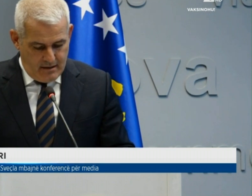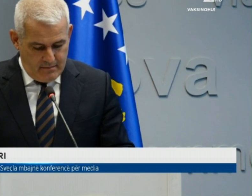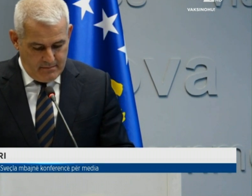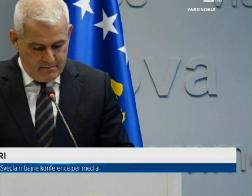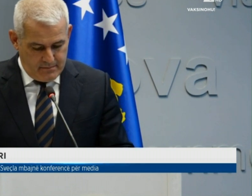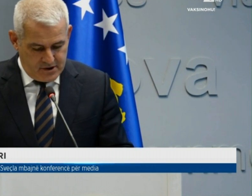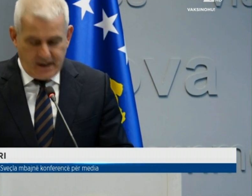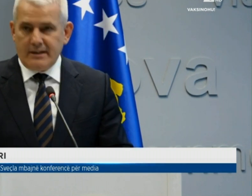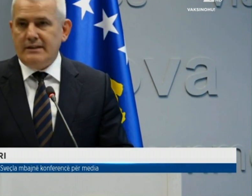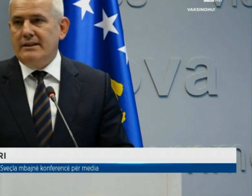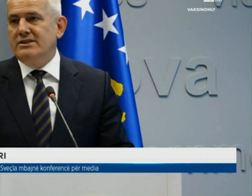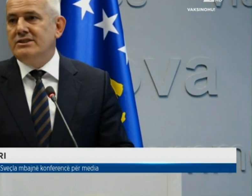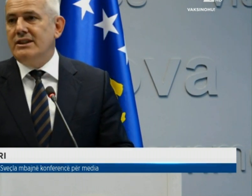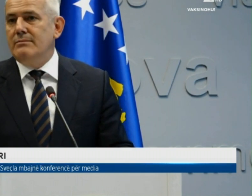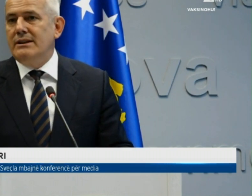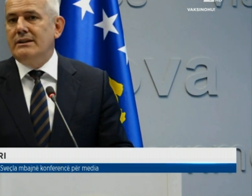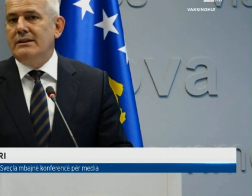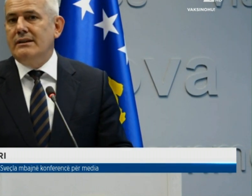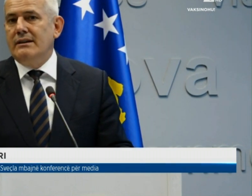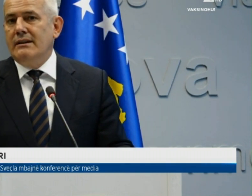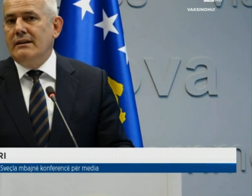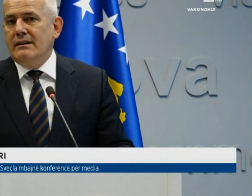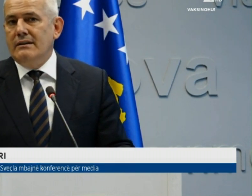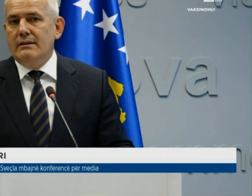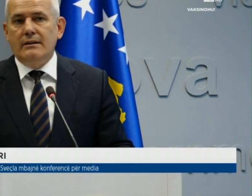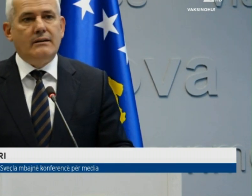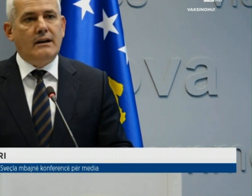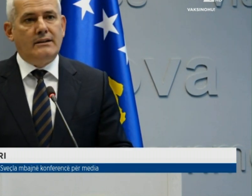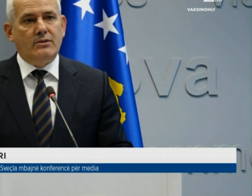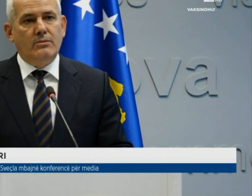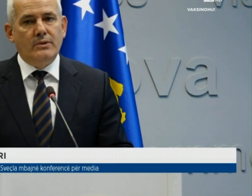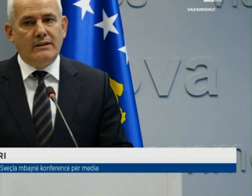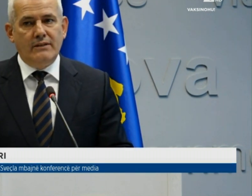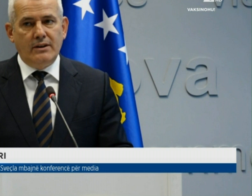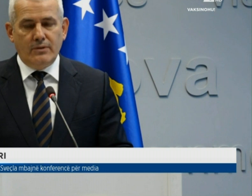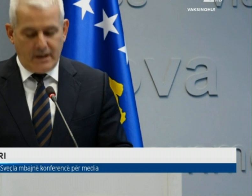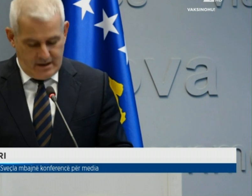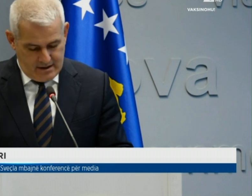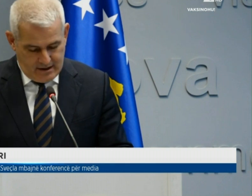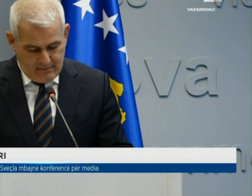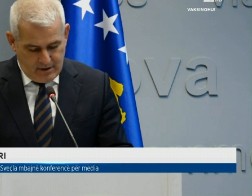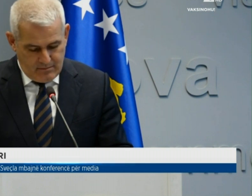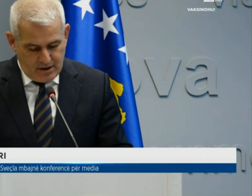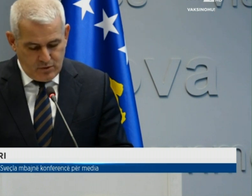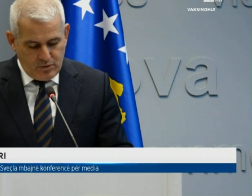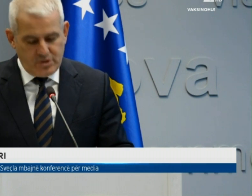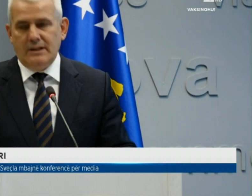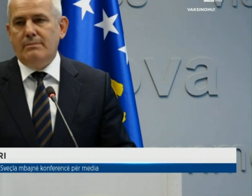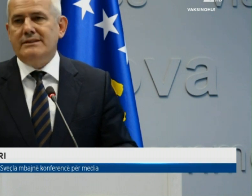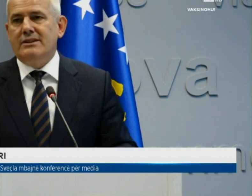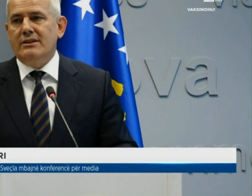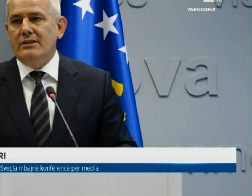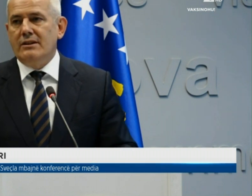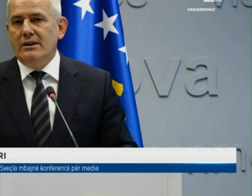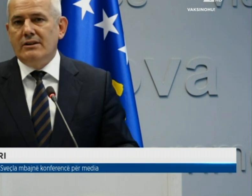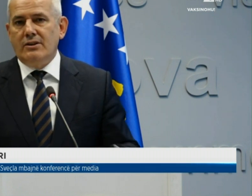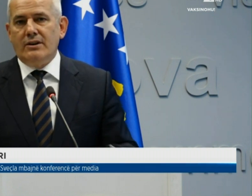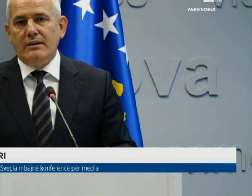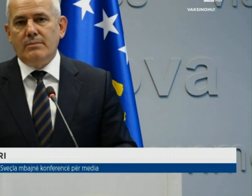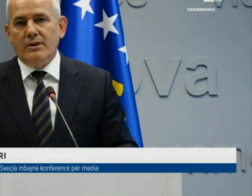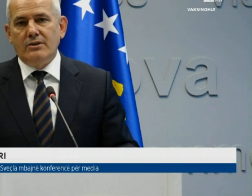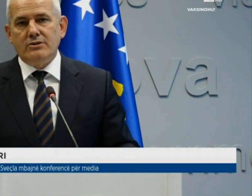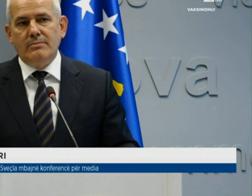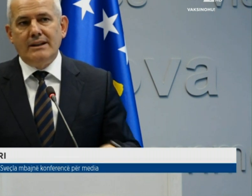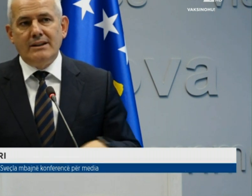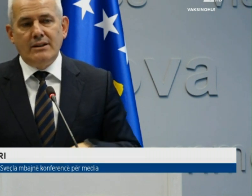Në qendrat e regjistrimit në 4 komunat veriore, kemi mbi 250